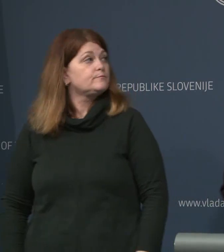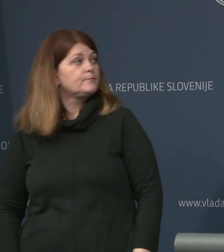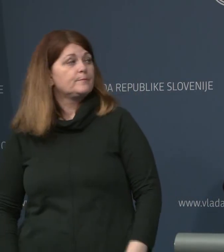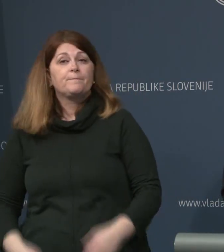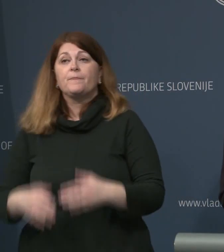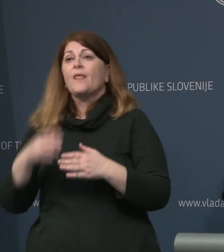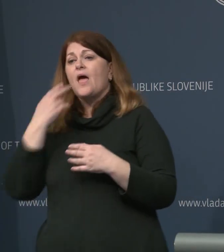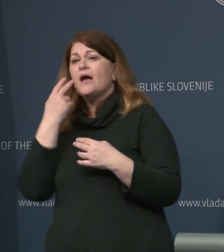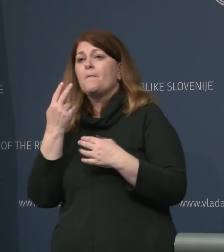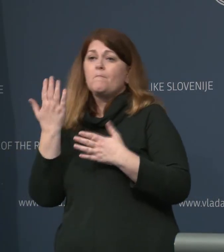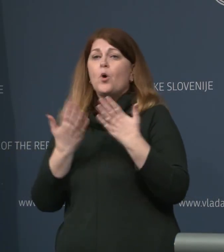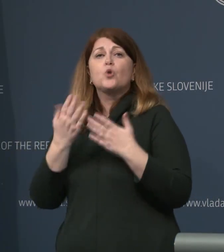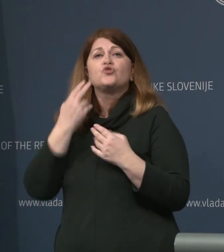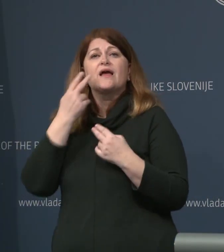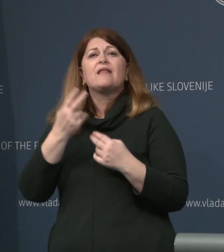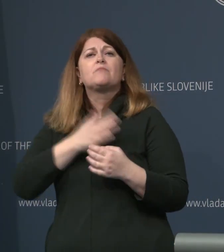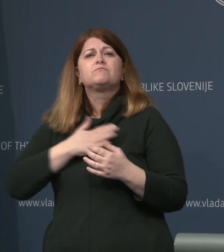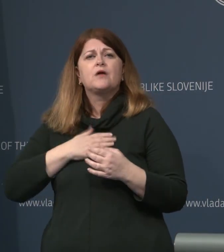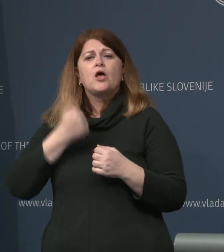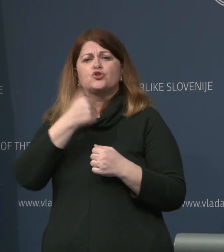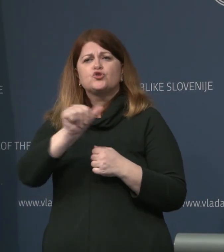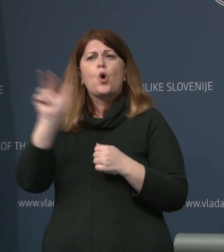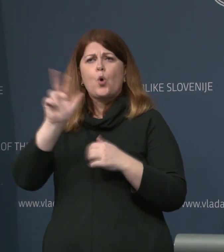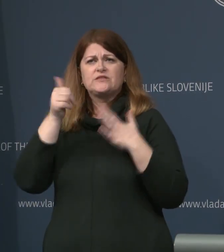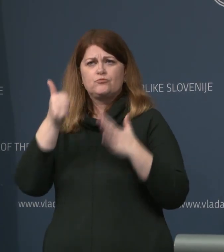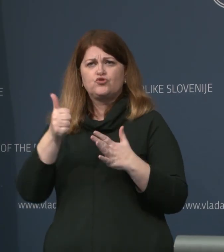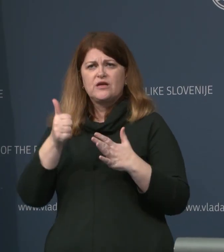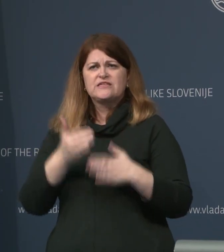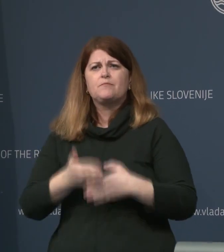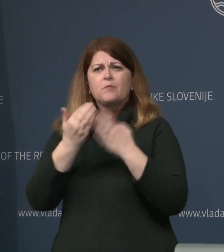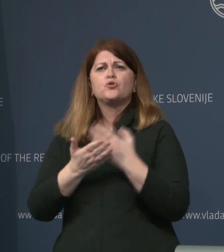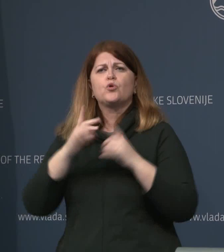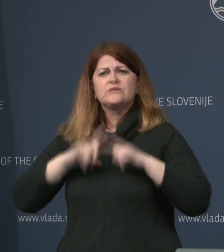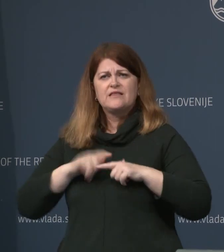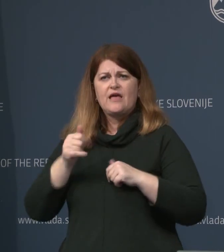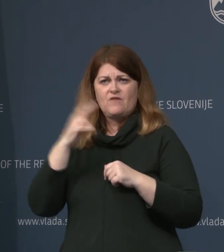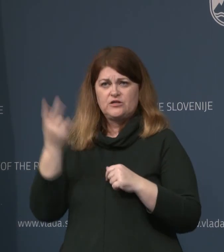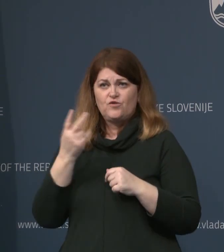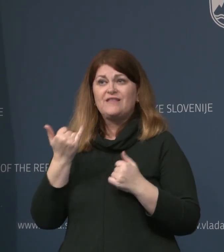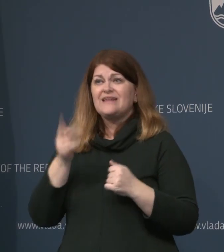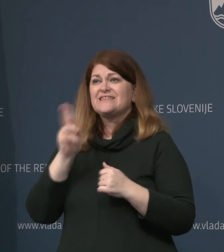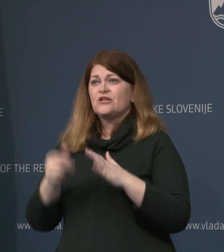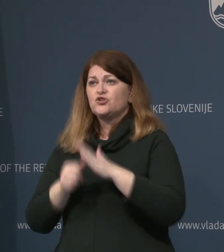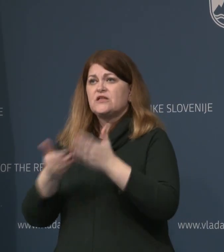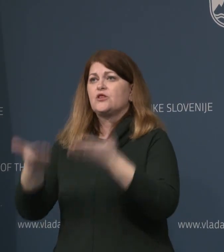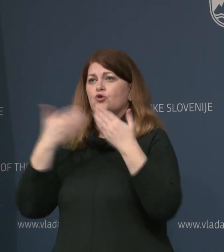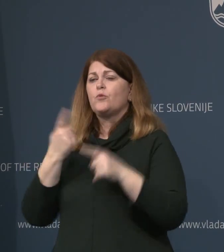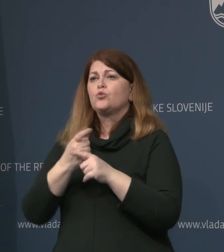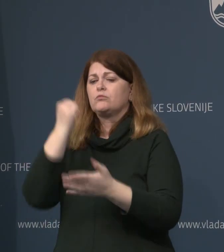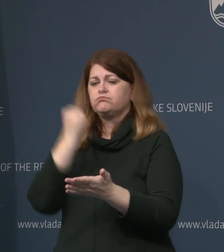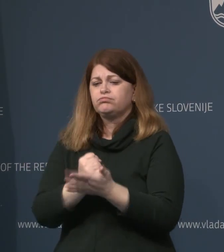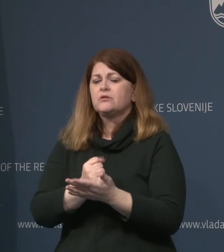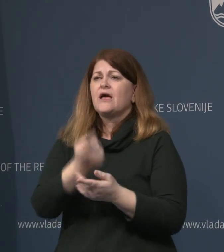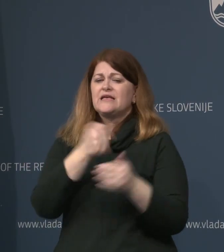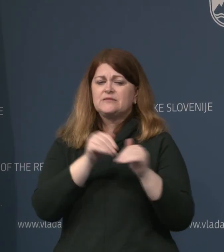Morda okrog respiratorjev. 168 respiratorjev je v Sloveniji. Danes je klinični center dobil tudi odobritev iz